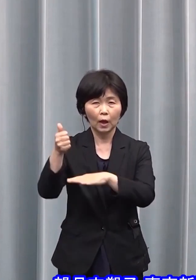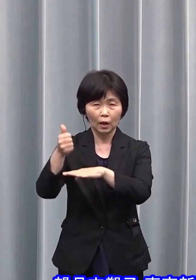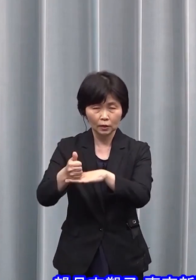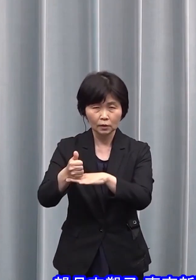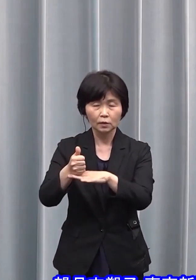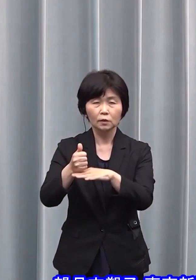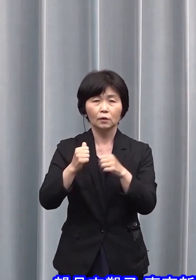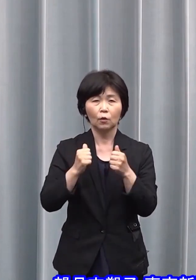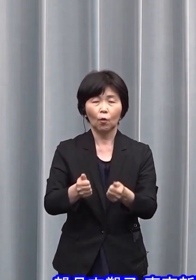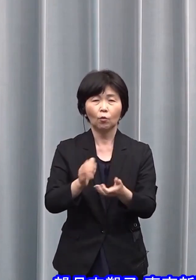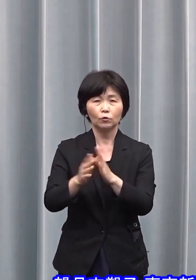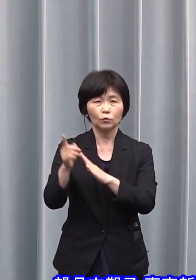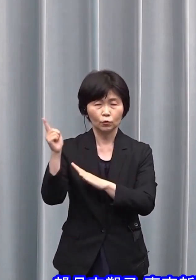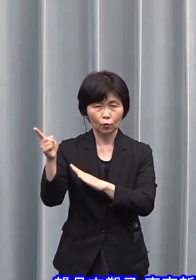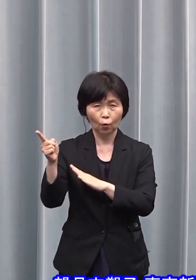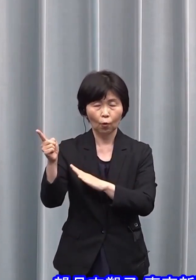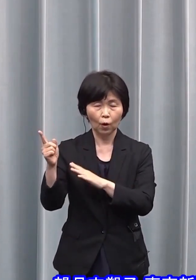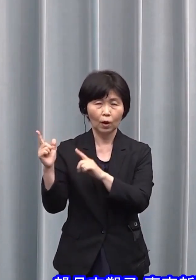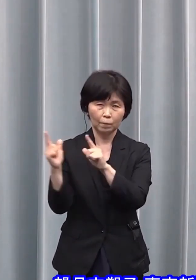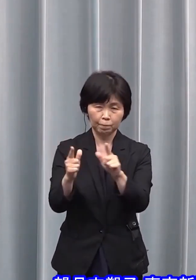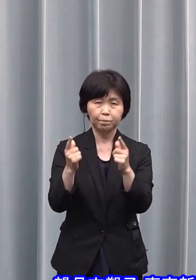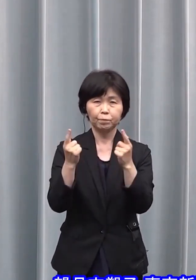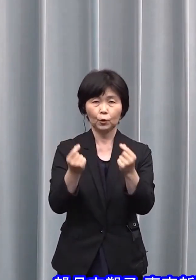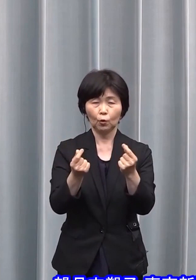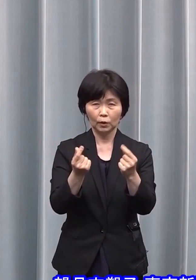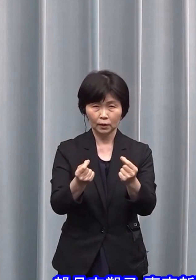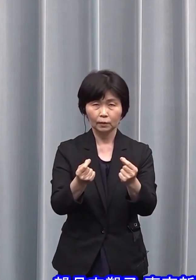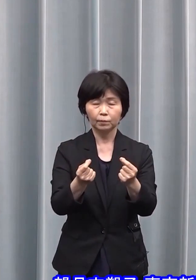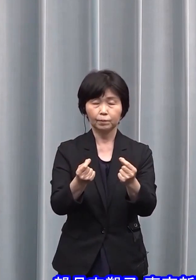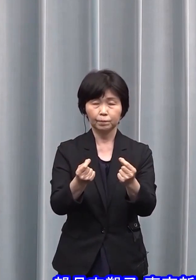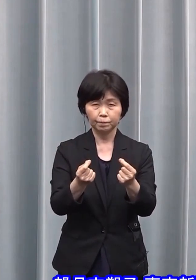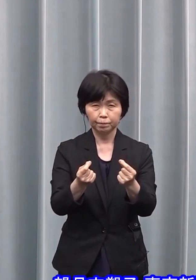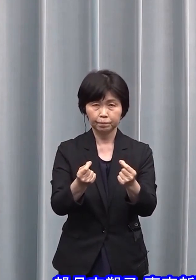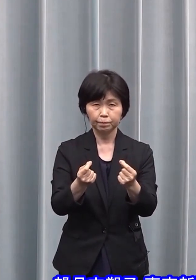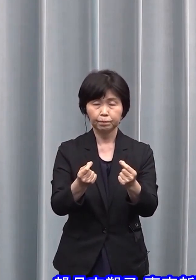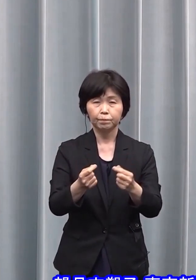からなされている通りであります。